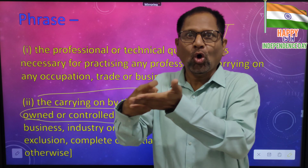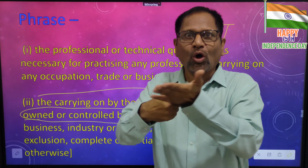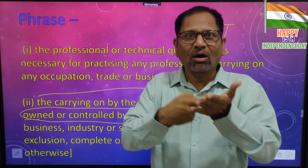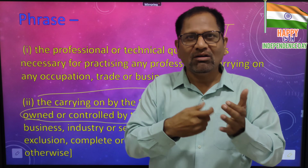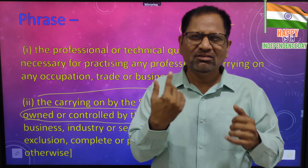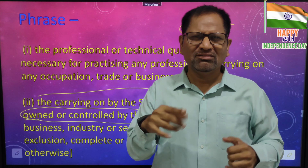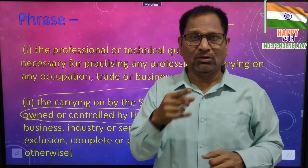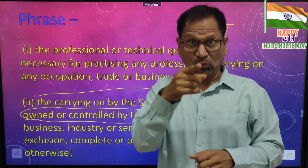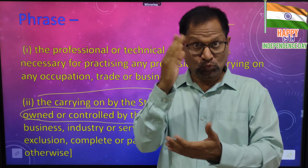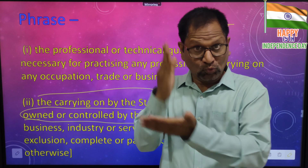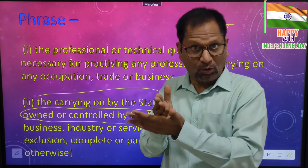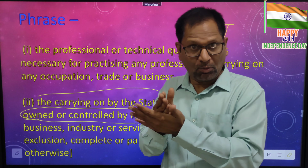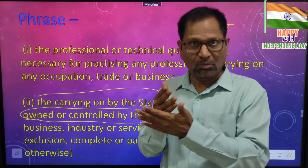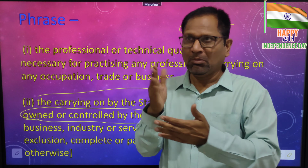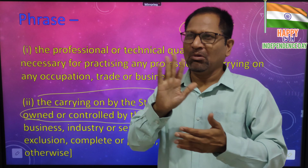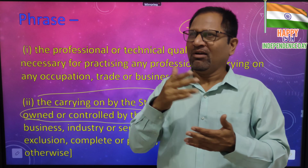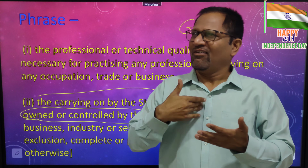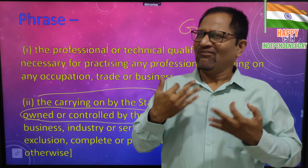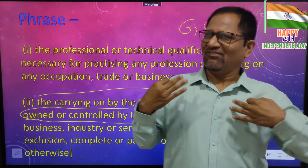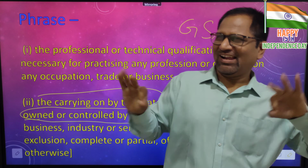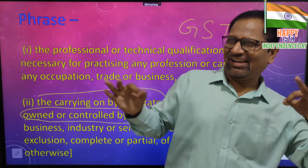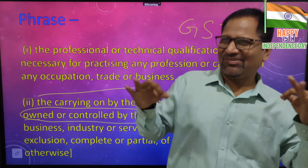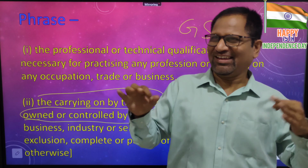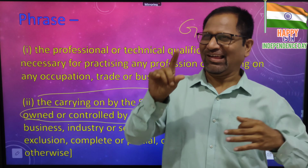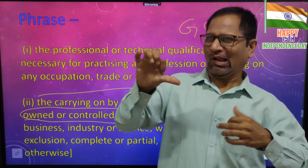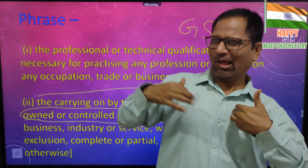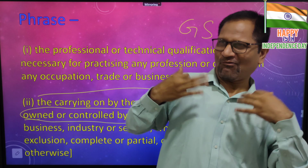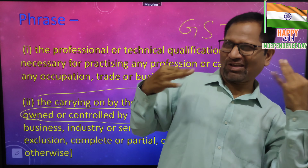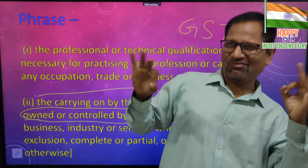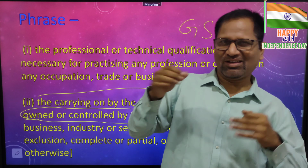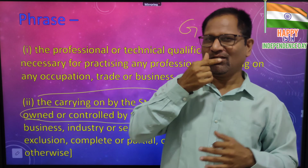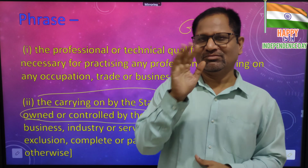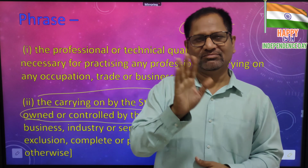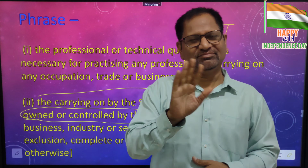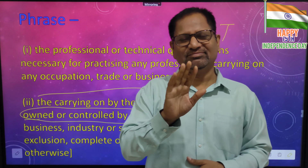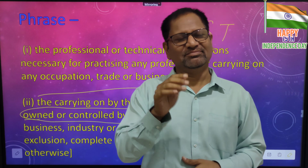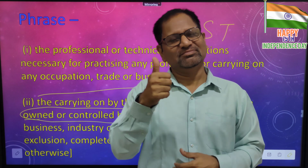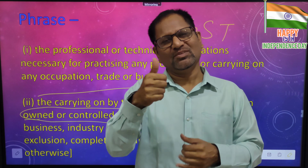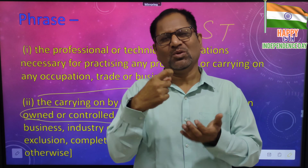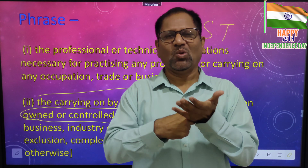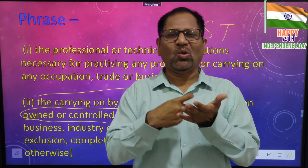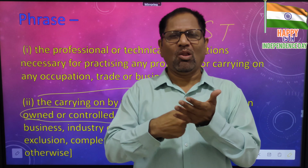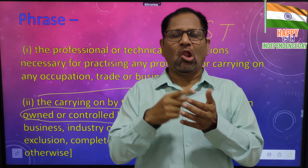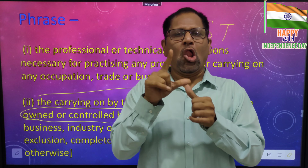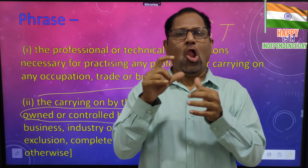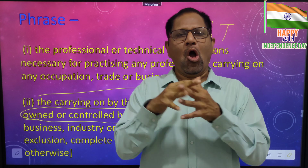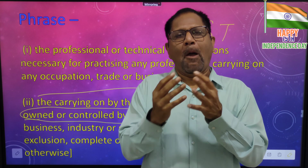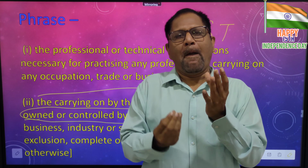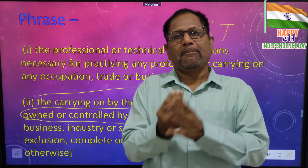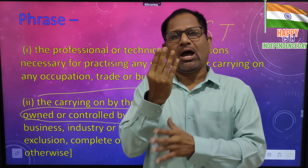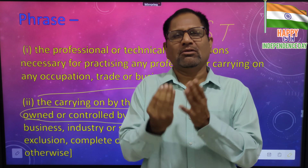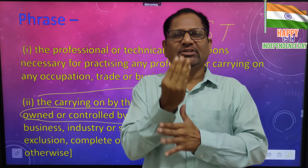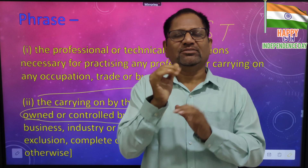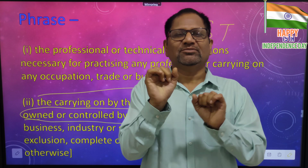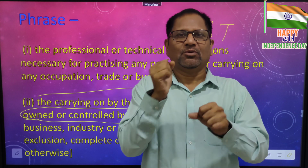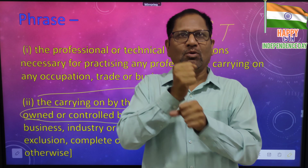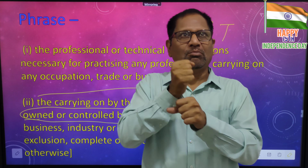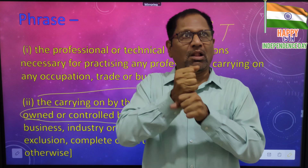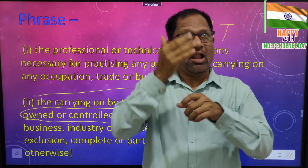लागू करवाया पूरे देश के अंदर। तो अब हम ये नहीं कह सकते, जीएसटी जो है पूरे देश भर का टैक्स है और